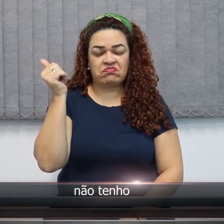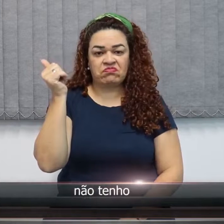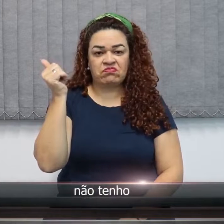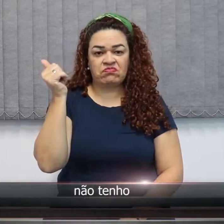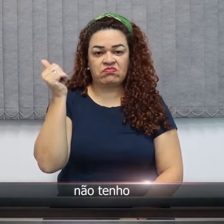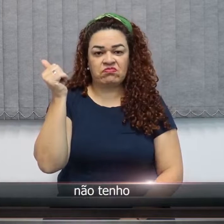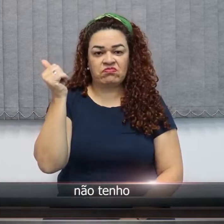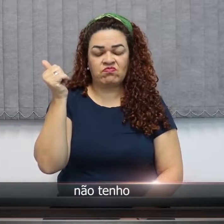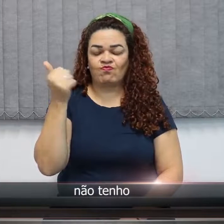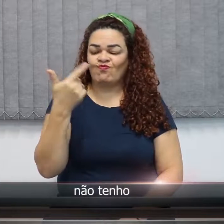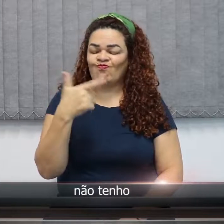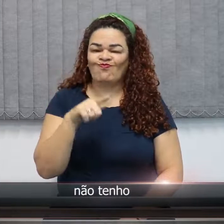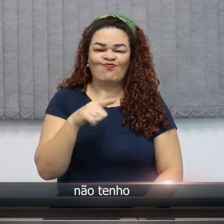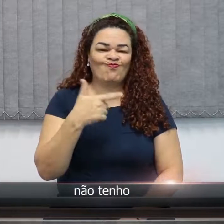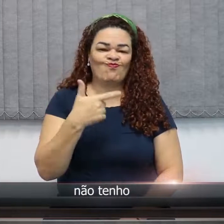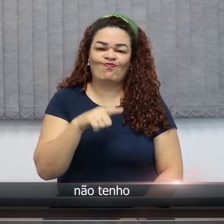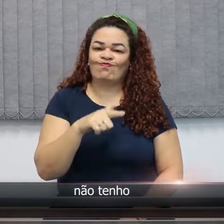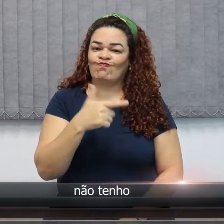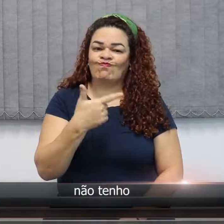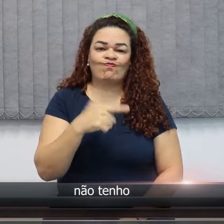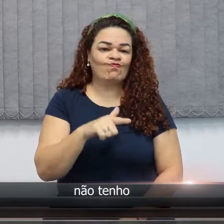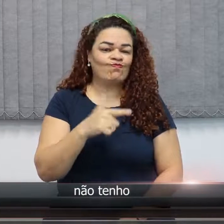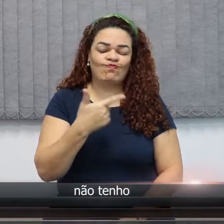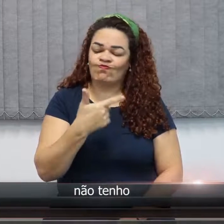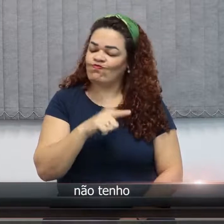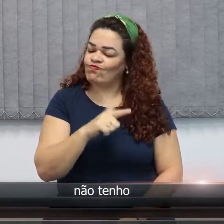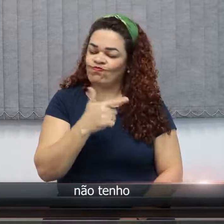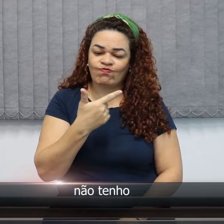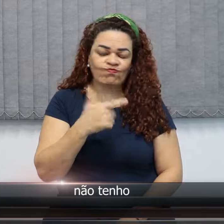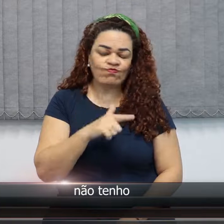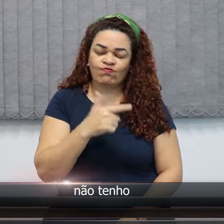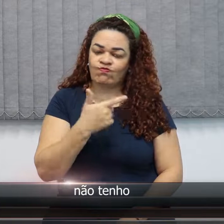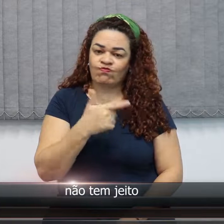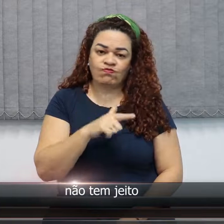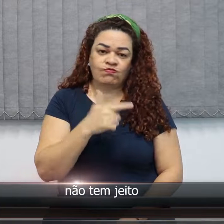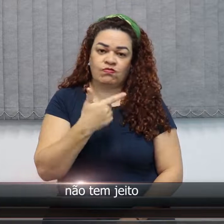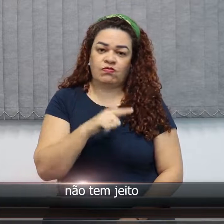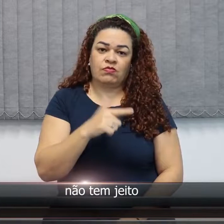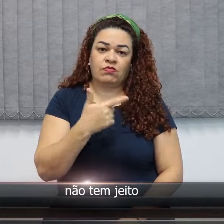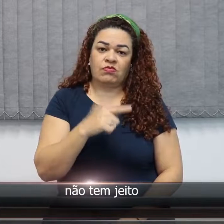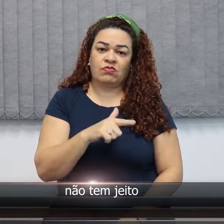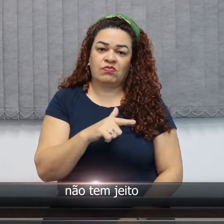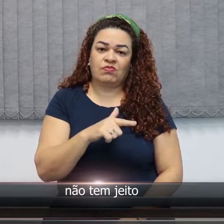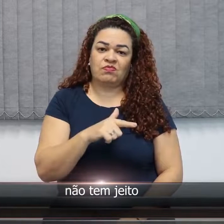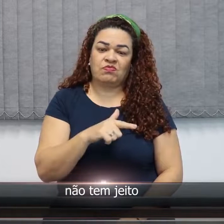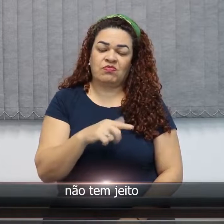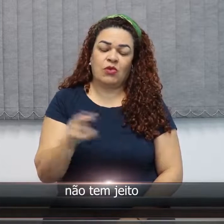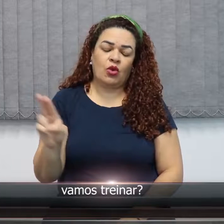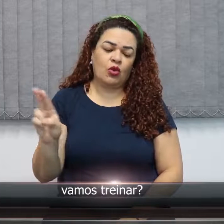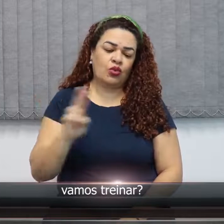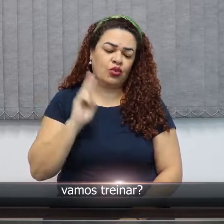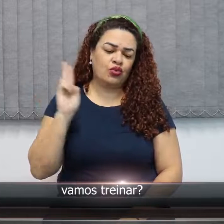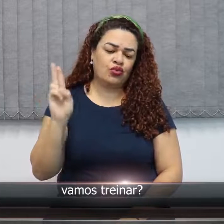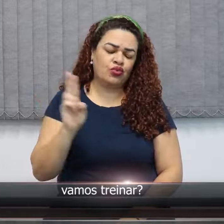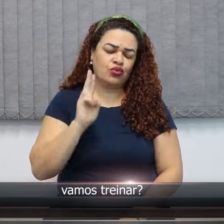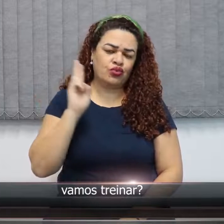não tenho, não tem, não tem jeito. Vamos treinar?